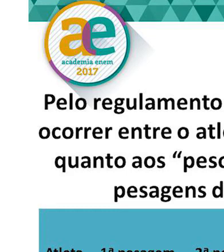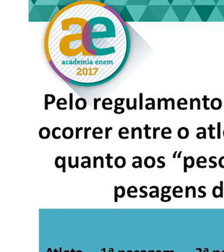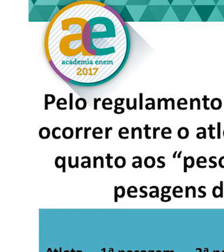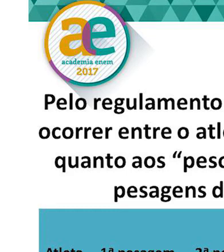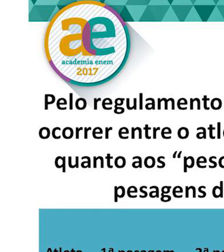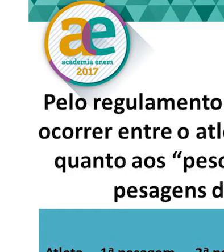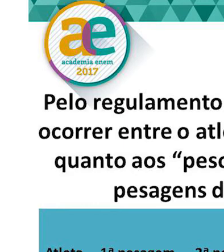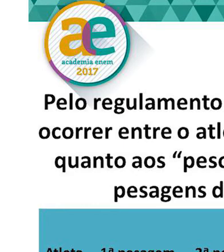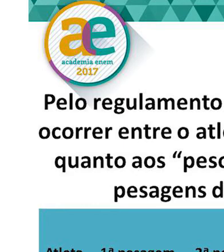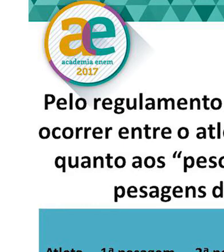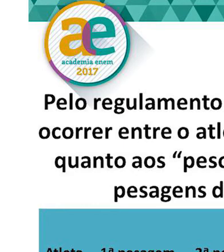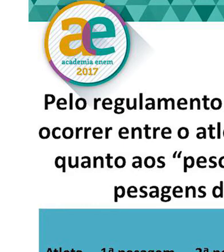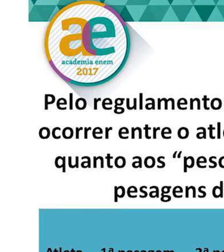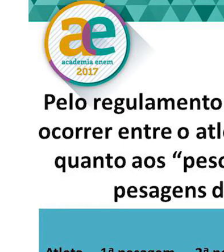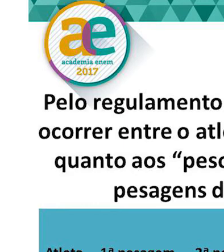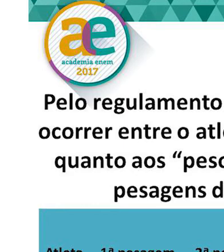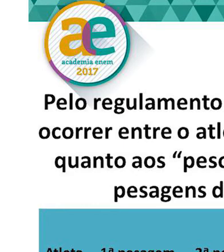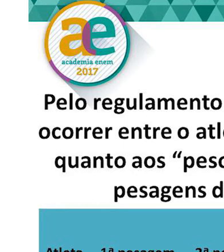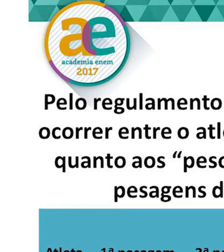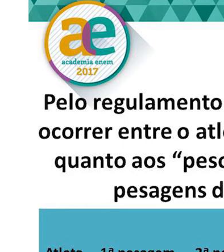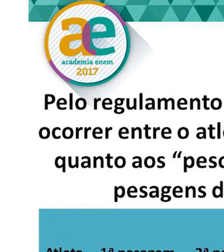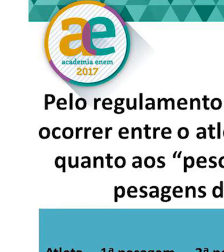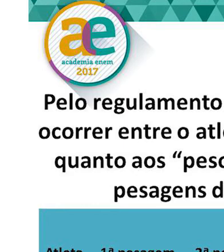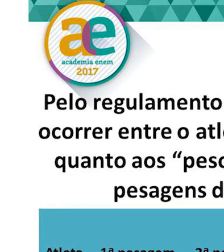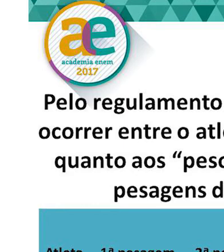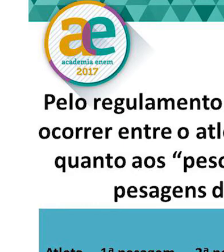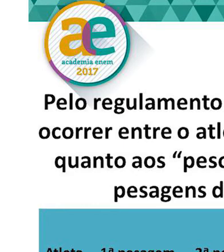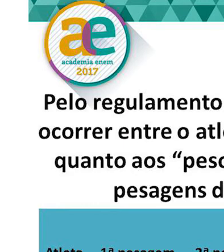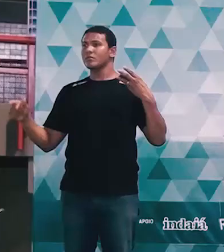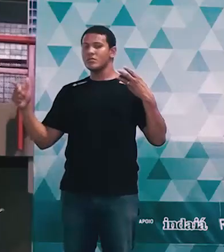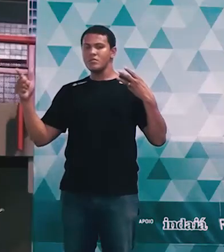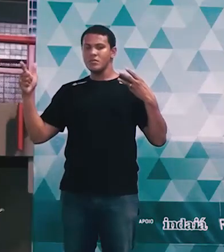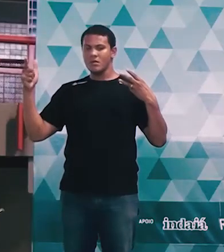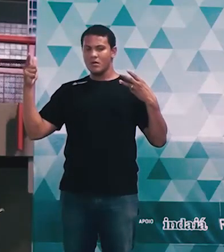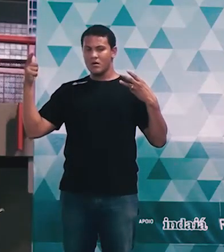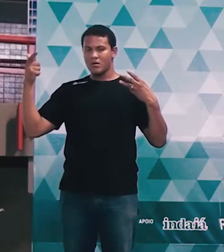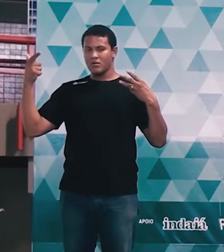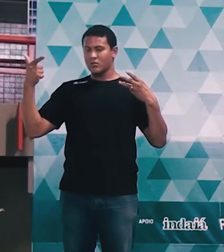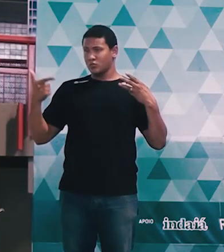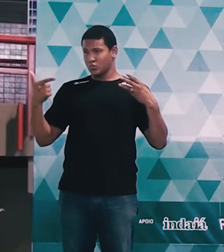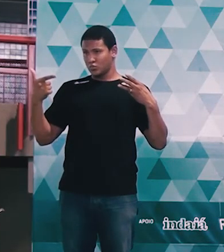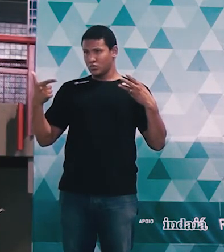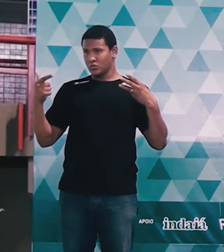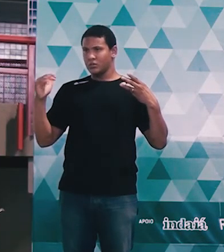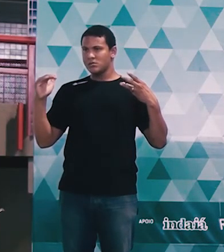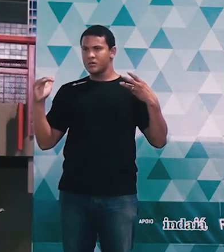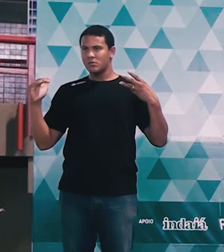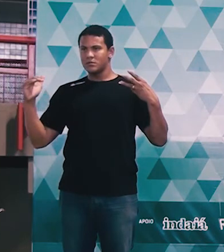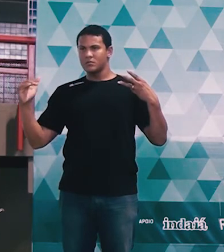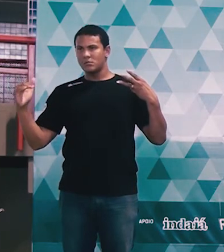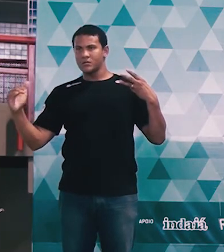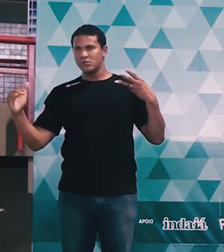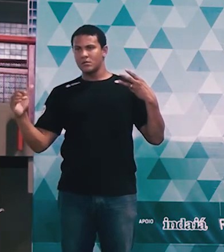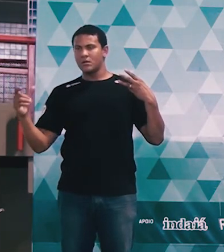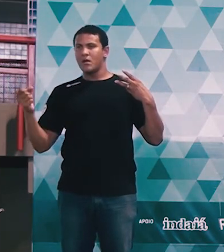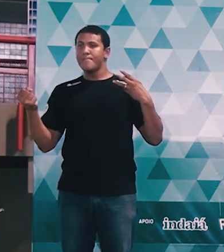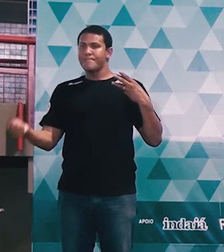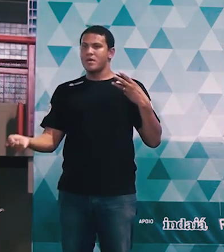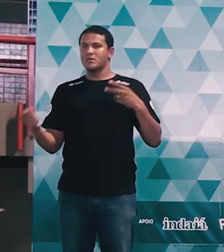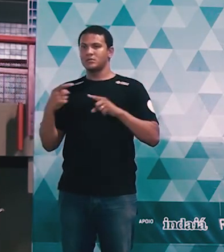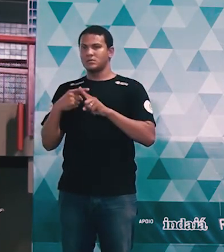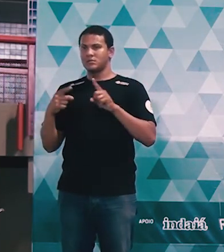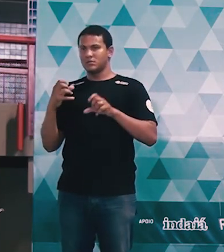8,49. Então, vejam só o que eu vou marcar. O atleta que é mais regular é o 3, e o atleta que é